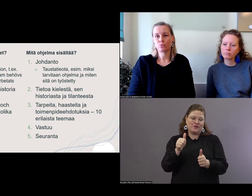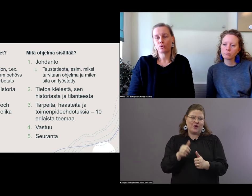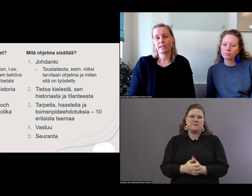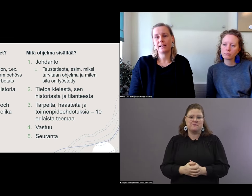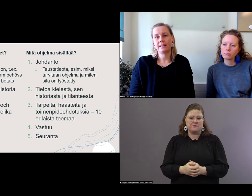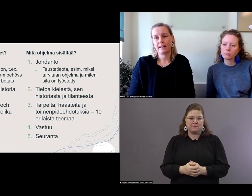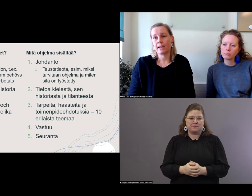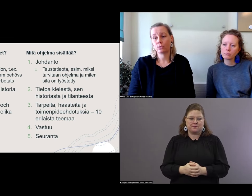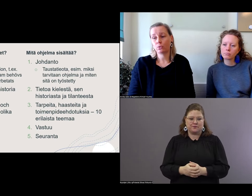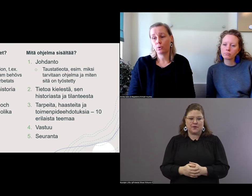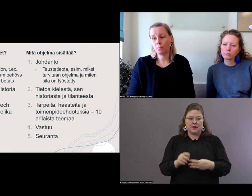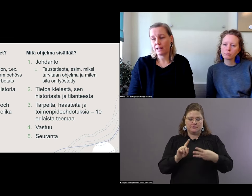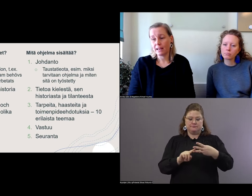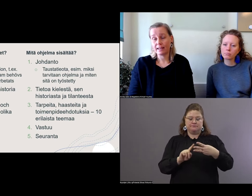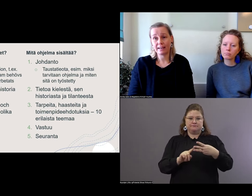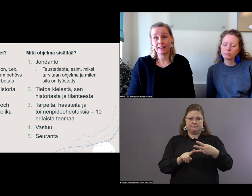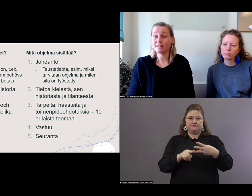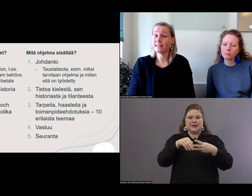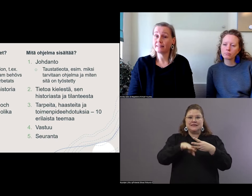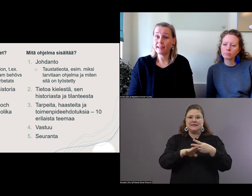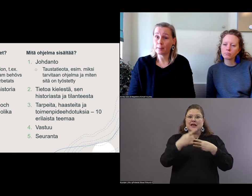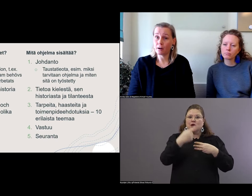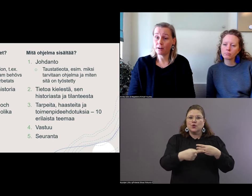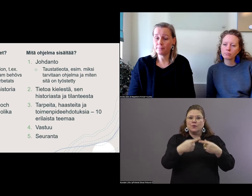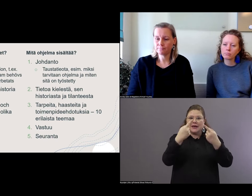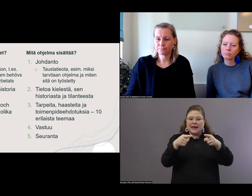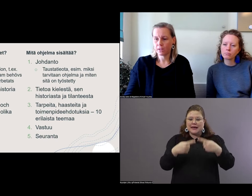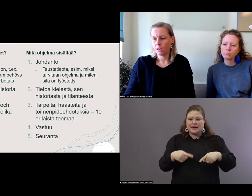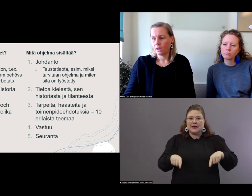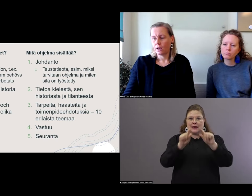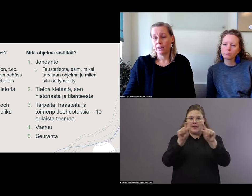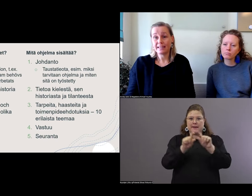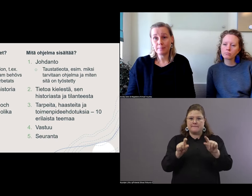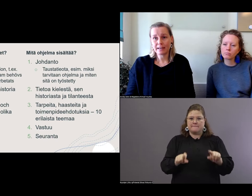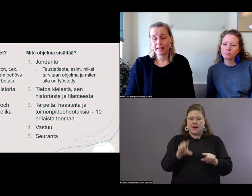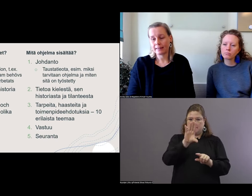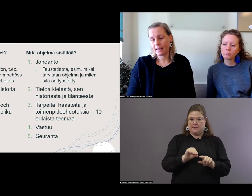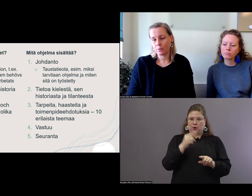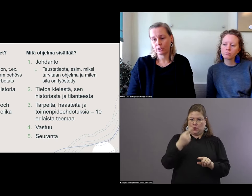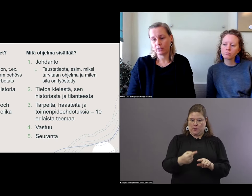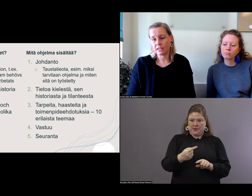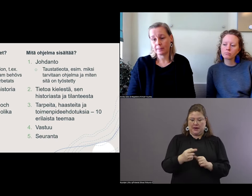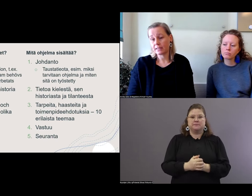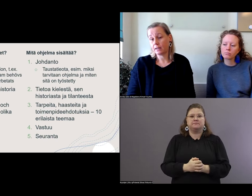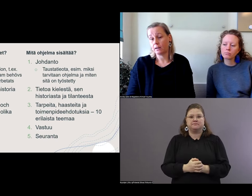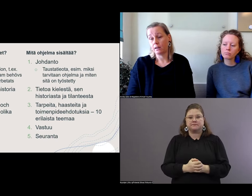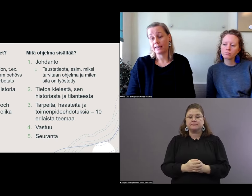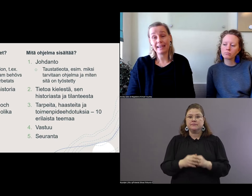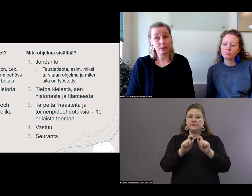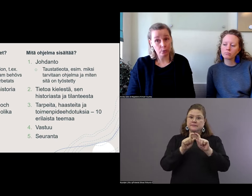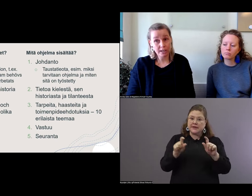Tämä osuus on tällä hetkellä jaettu 10 erilaiseen teemaan. Esimerkkejä teemoista on